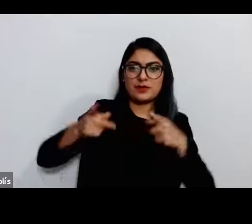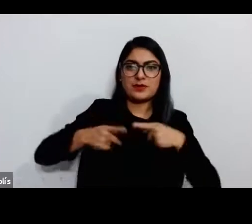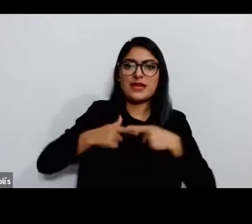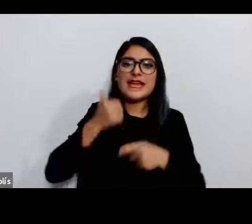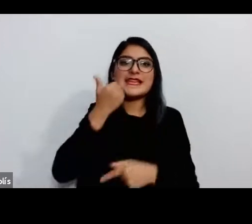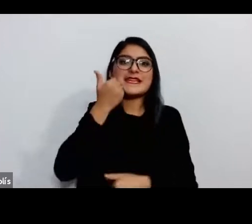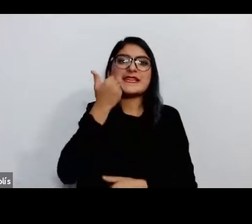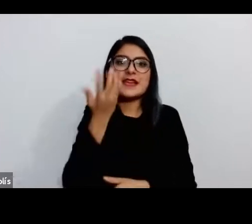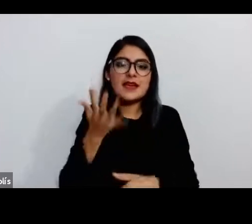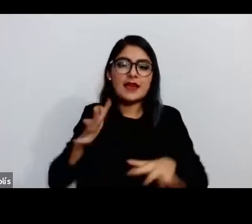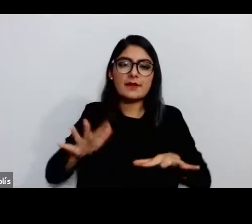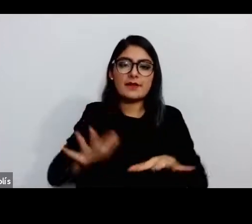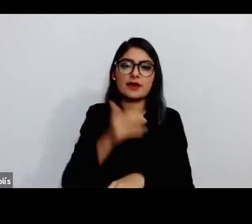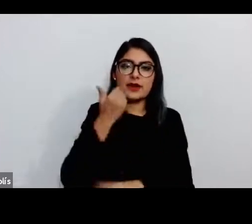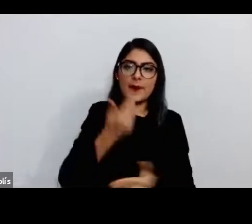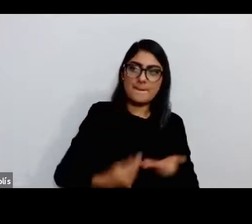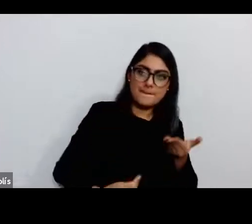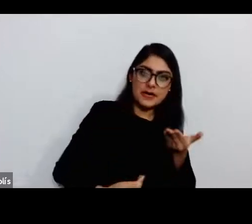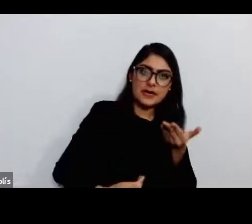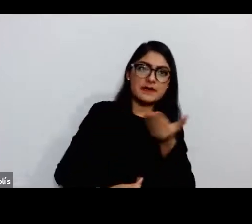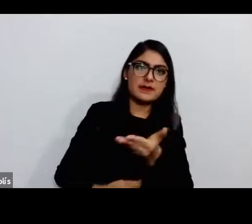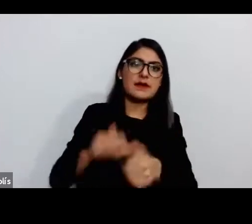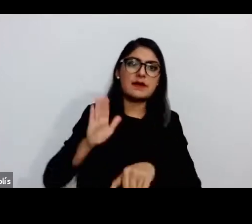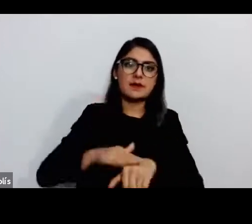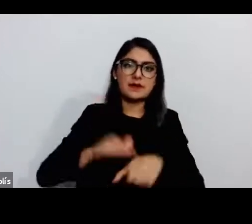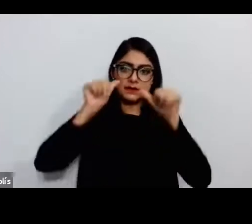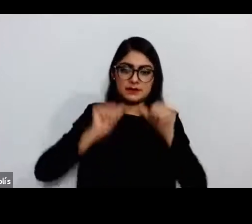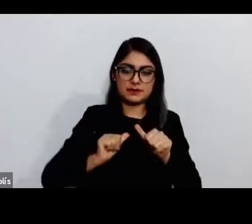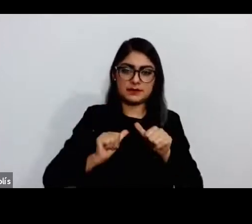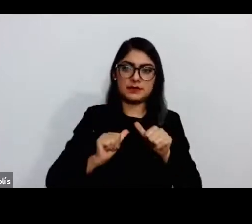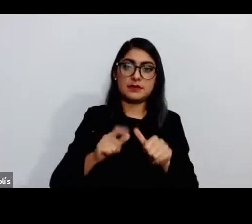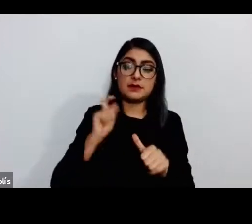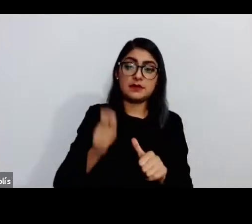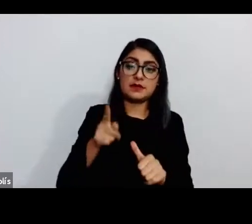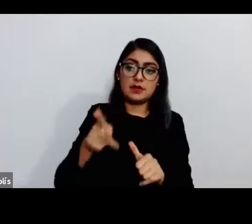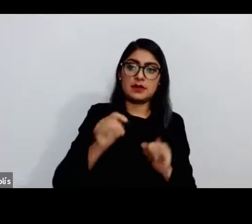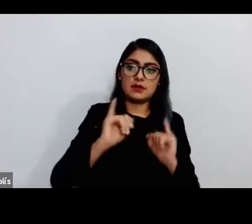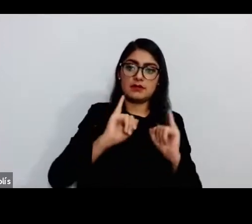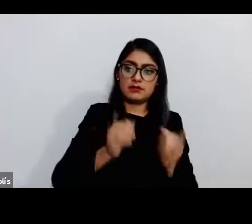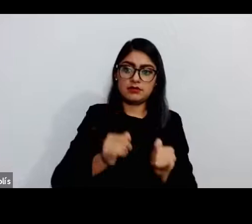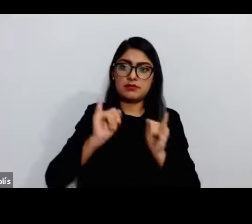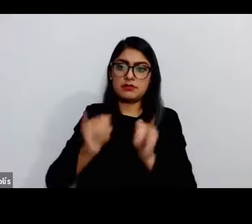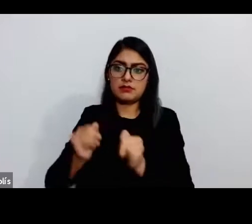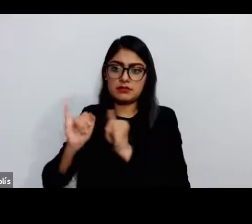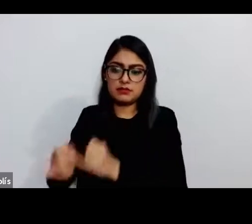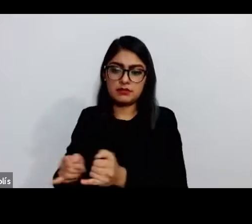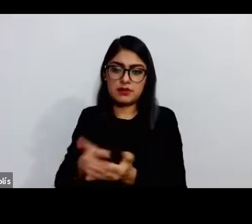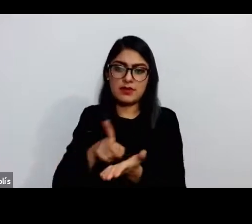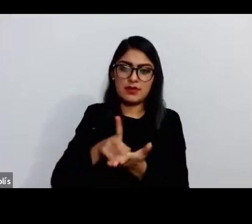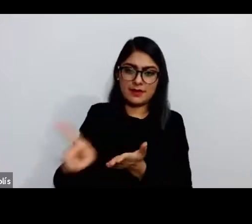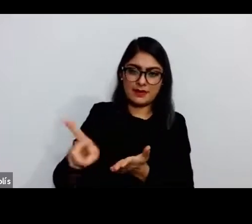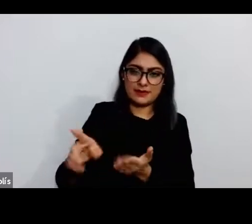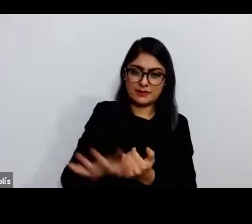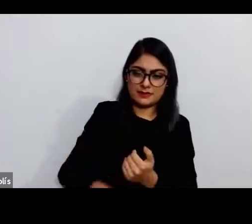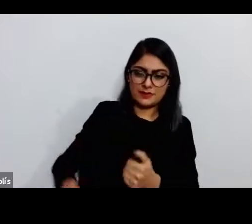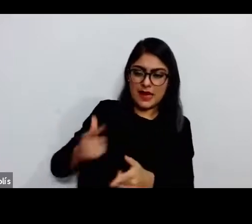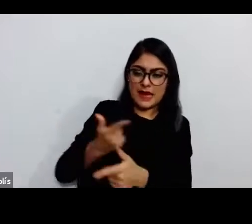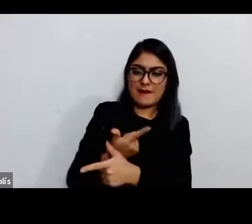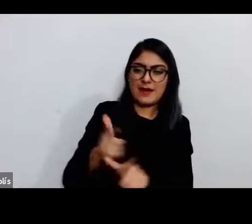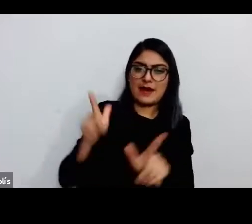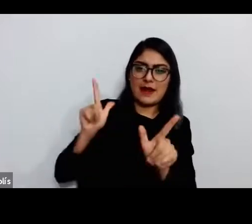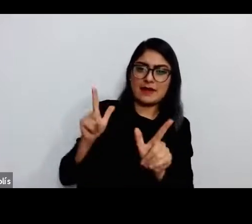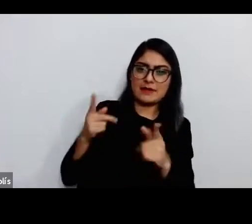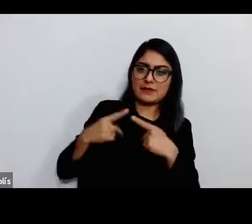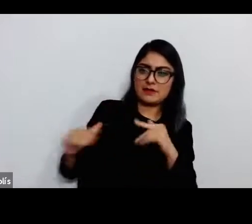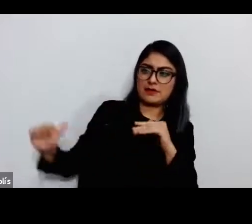pedir algo más, porque el individualismo, digamos, de los derechos liberales, burgueses, no son suficientes, ¿no?